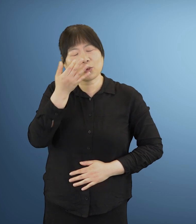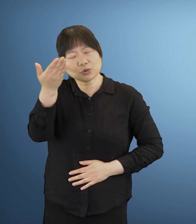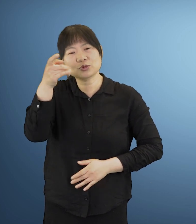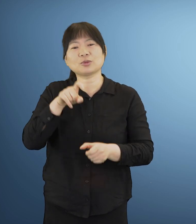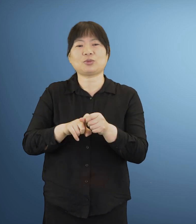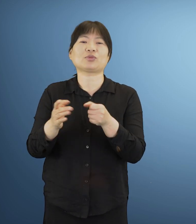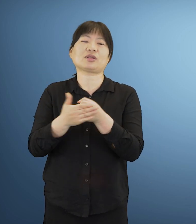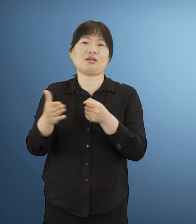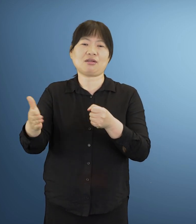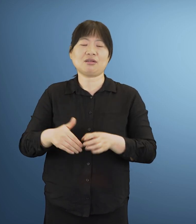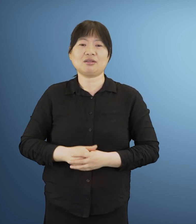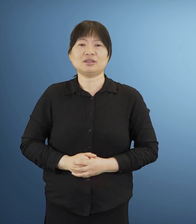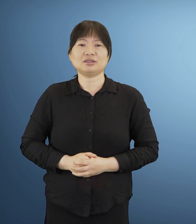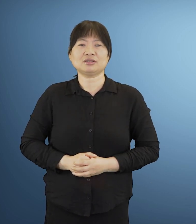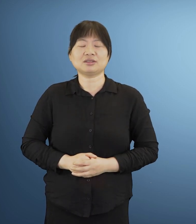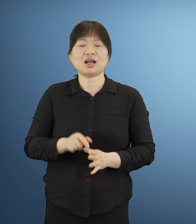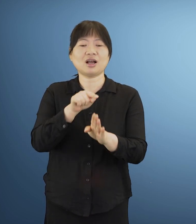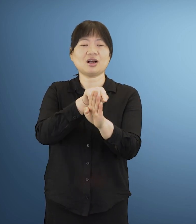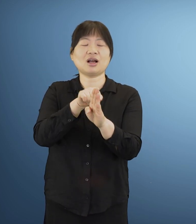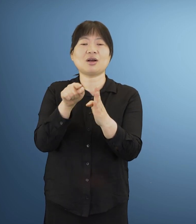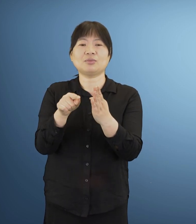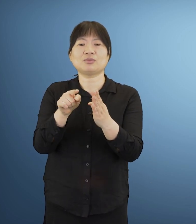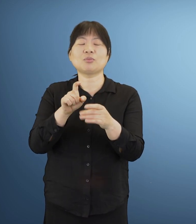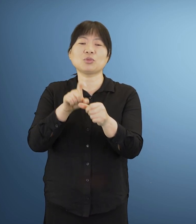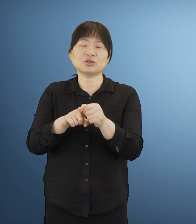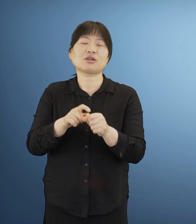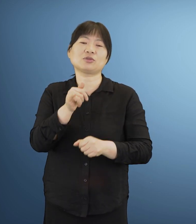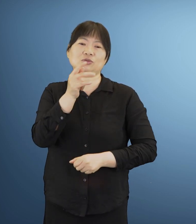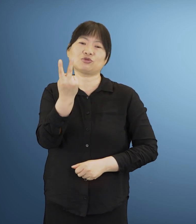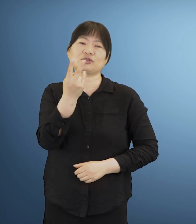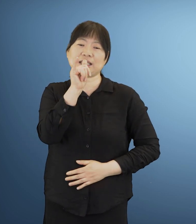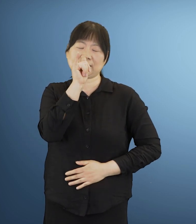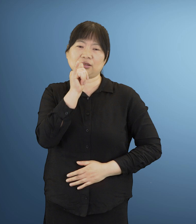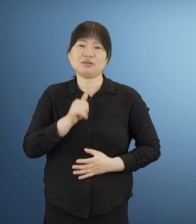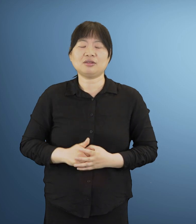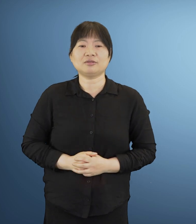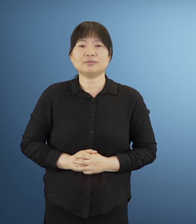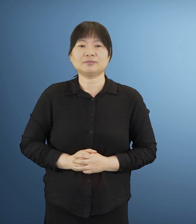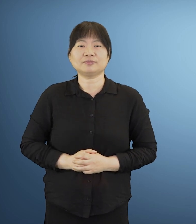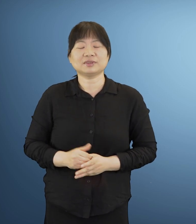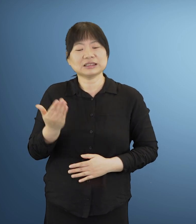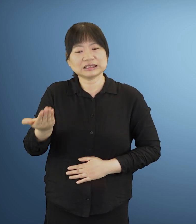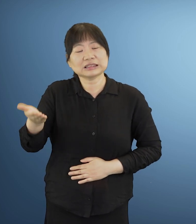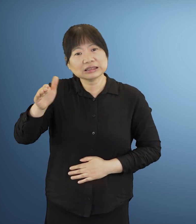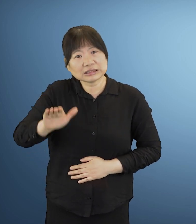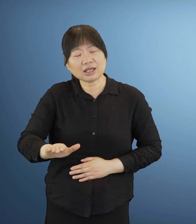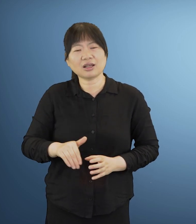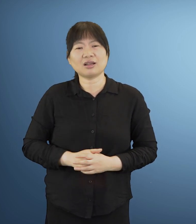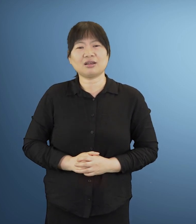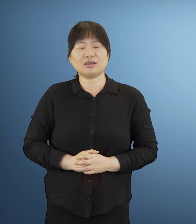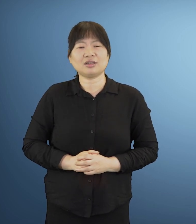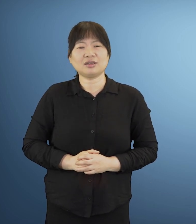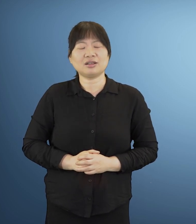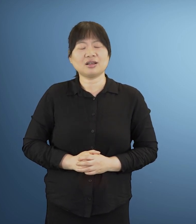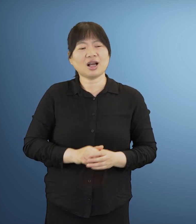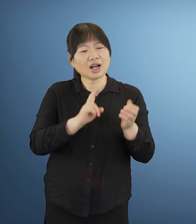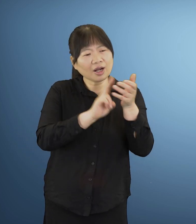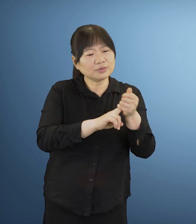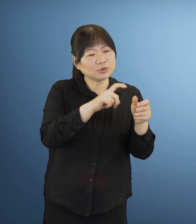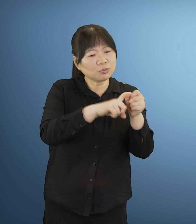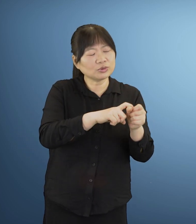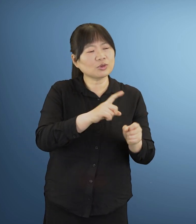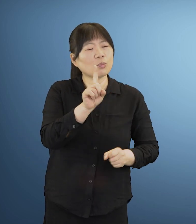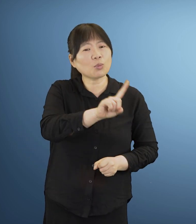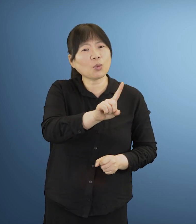의도가 있어요. 양면의 의도가 있단 말이에요. 자, 그런데 누구에게 감추려고